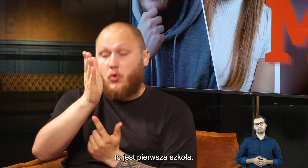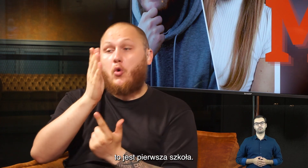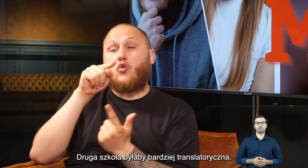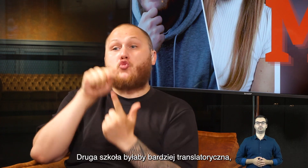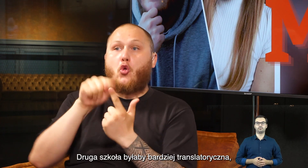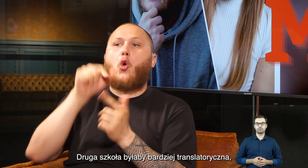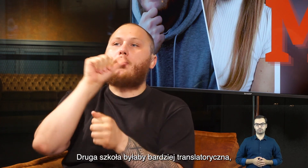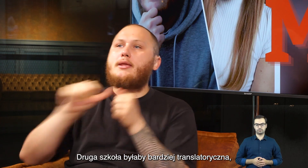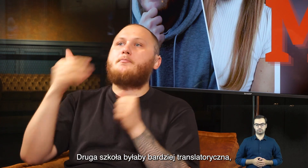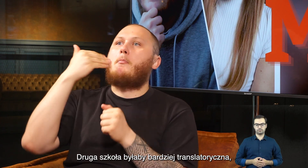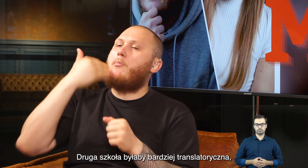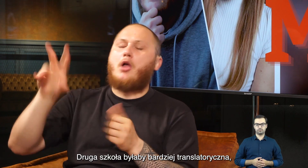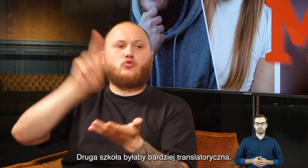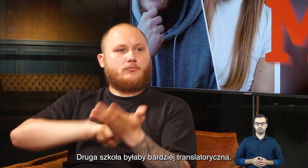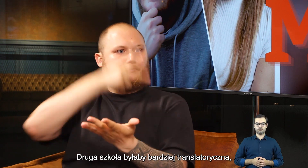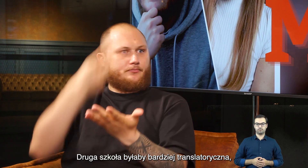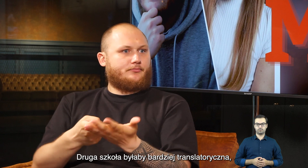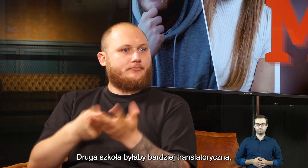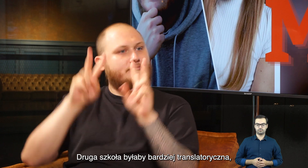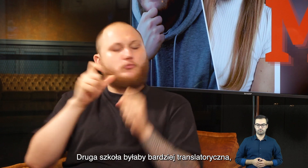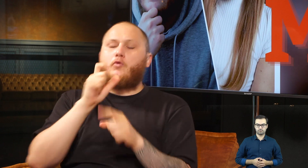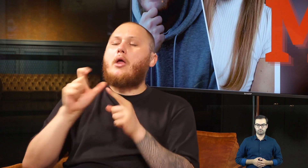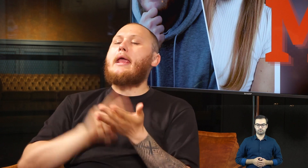aspekt. To jest pierwsza szkoła. Druga byłaby bardziej